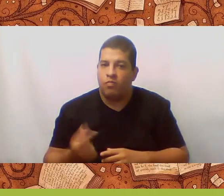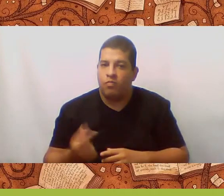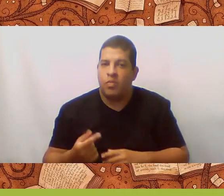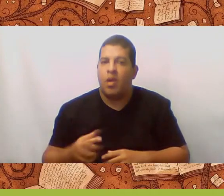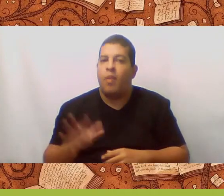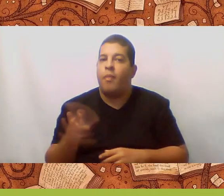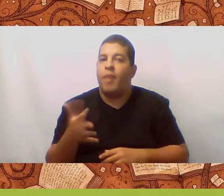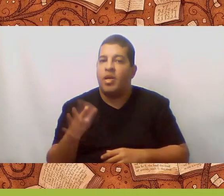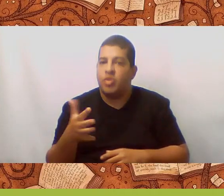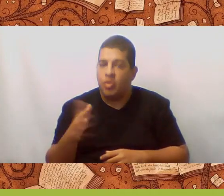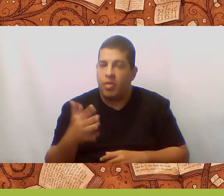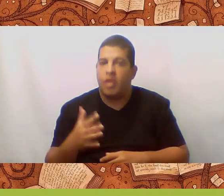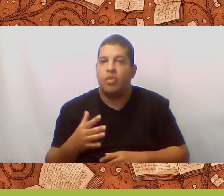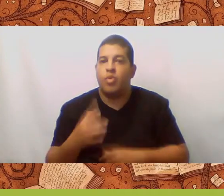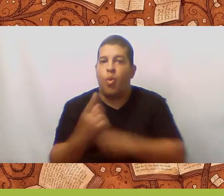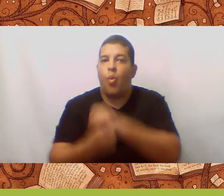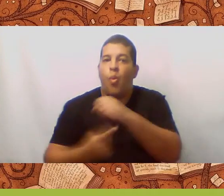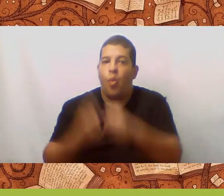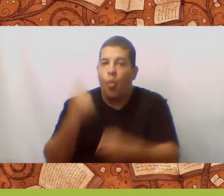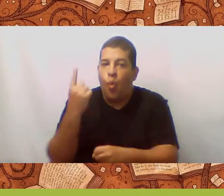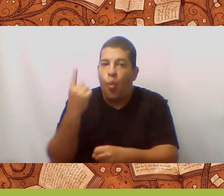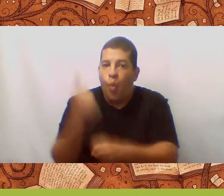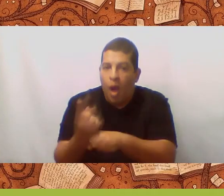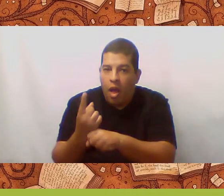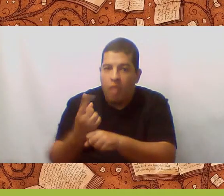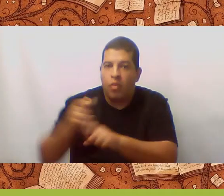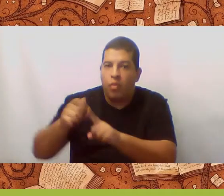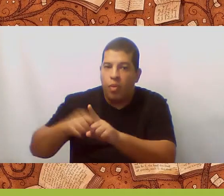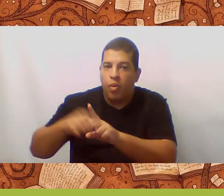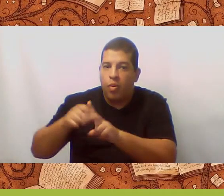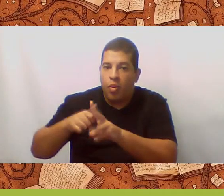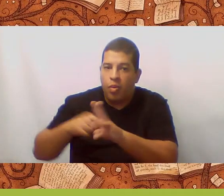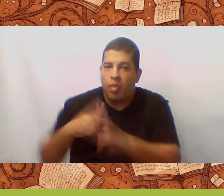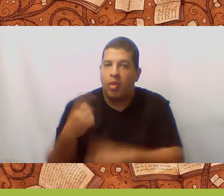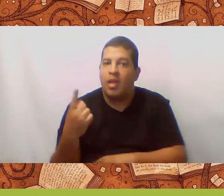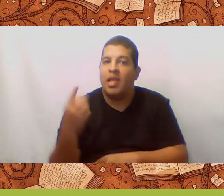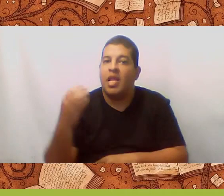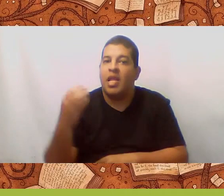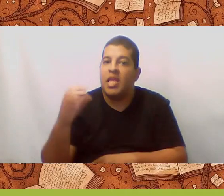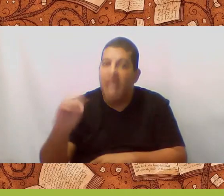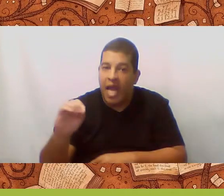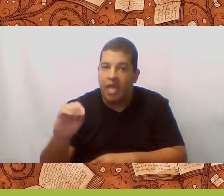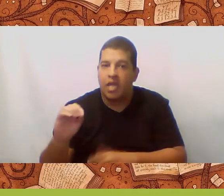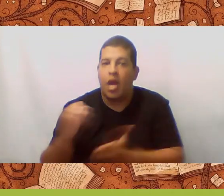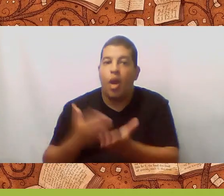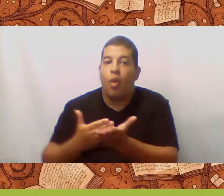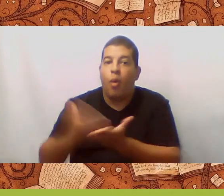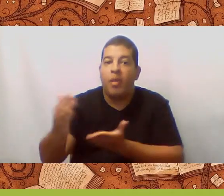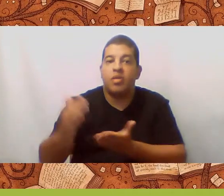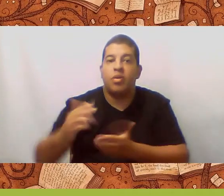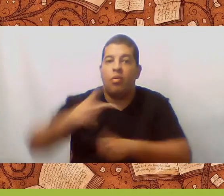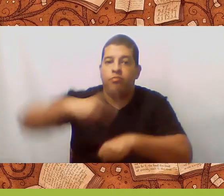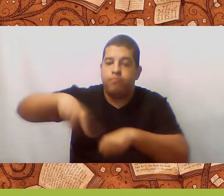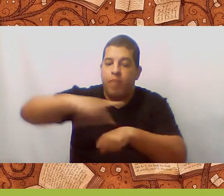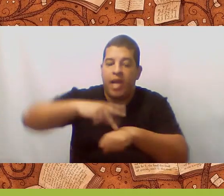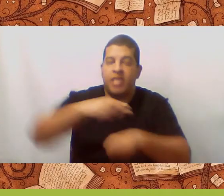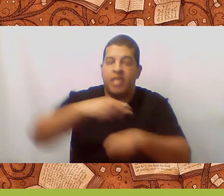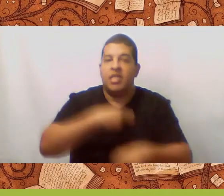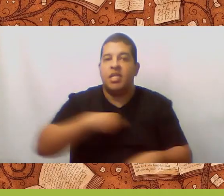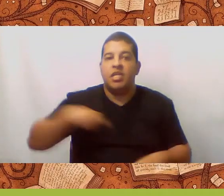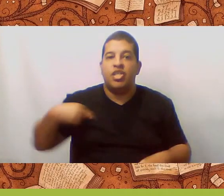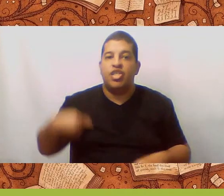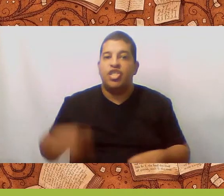1 ano e 10 meses, desde o seu início na China, em dezembro, de 2019, em